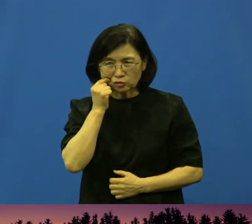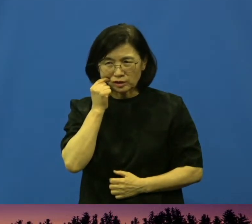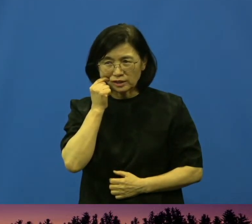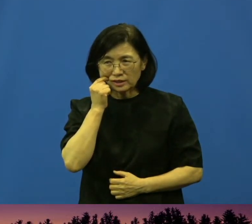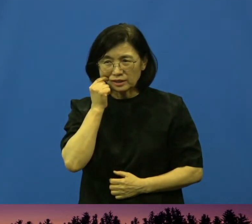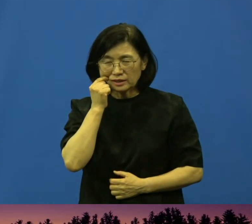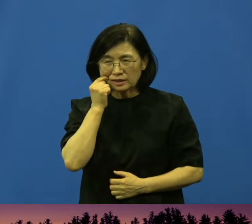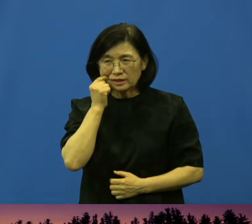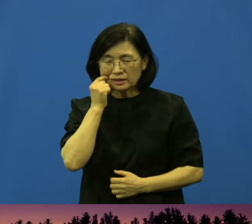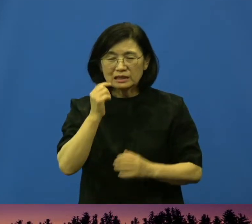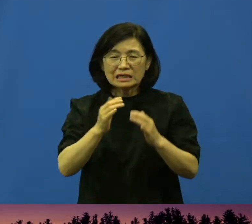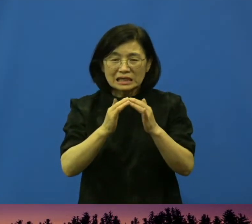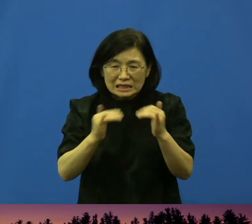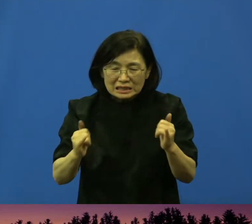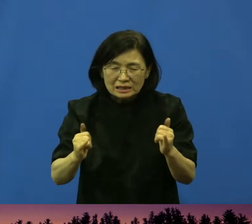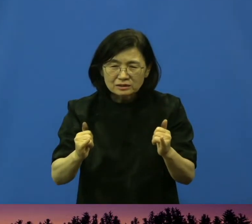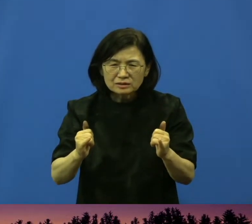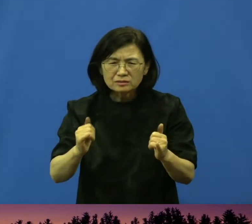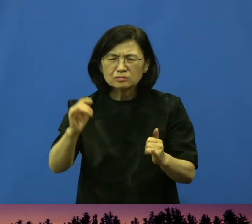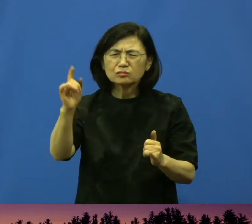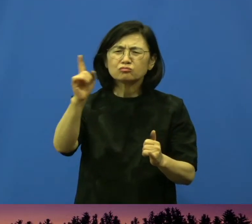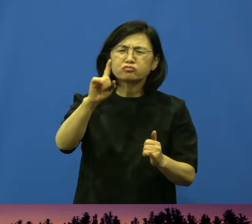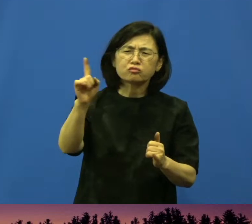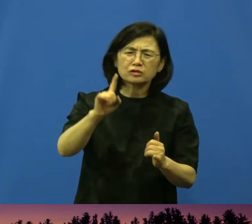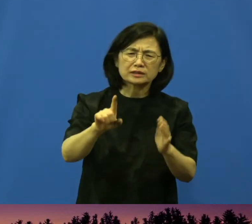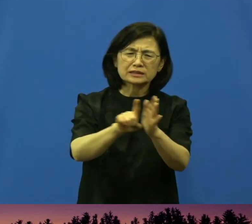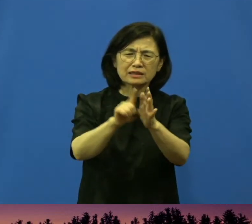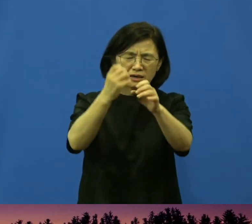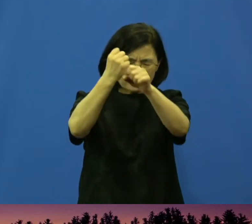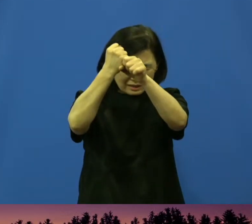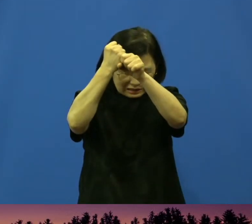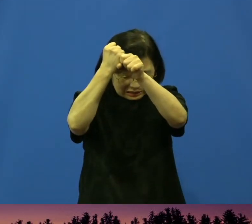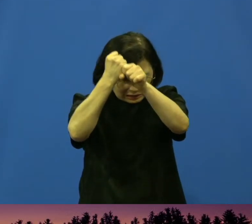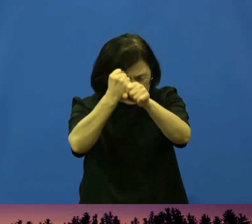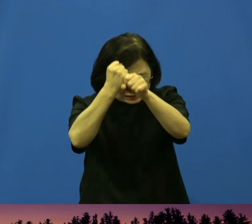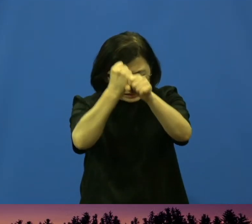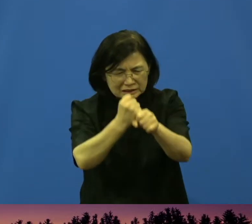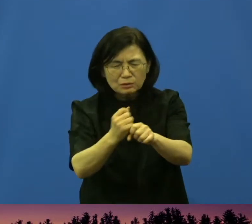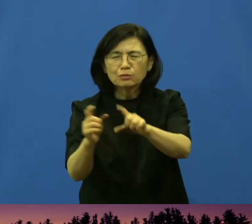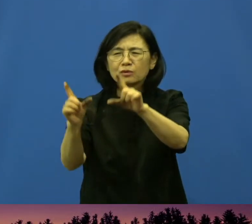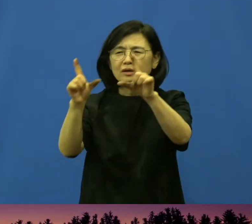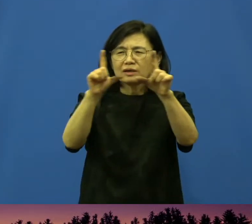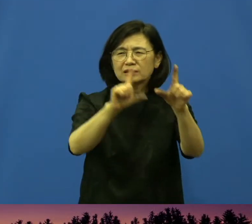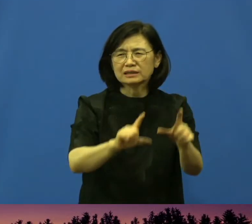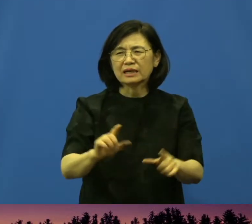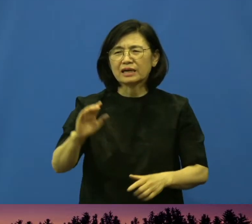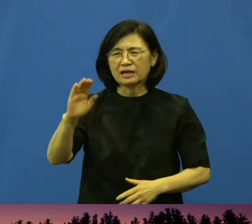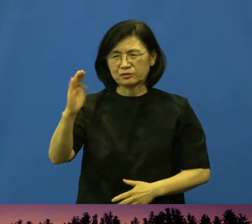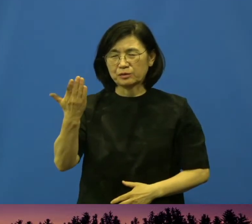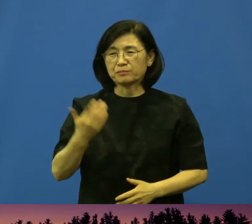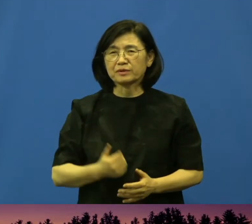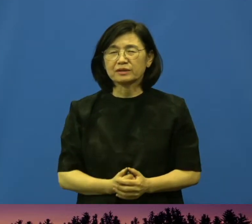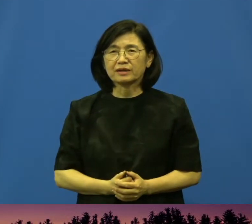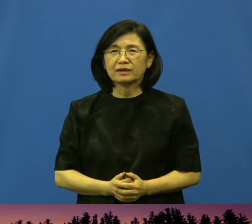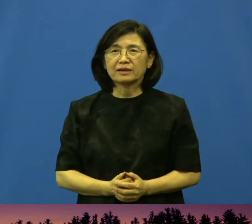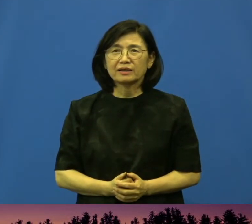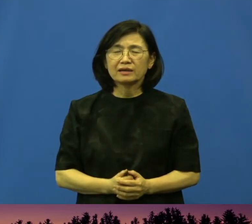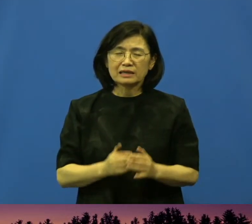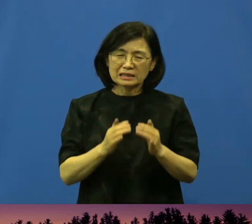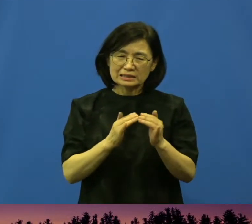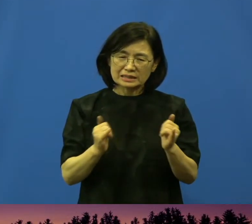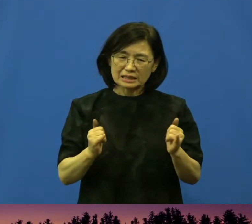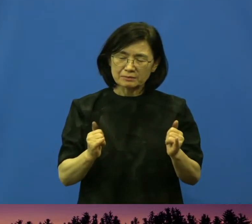무엇인가에 의존해야 존재할 수 있는 것, 그게 피조물이에요. 근데 피조물이 피조물을 의지하는데